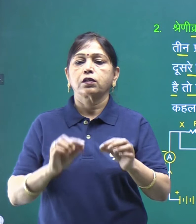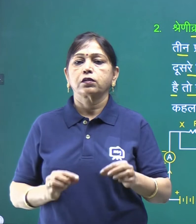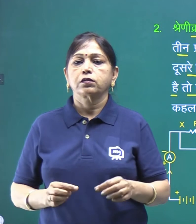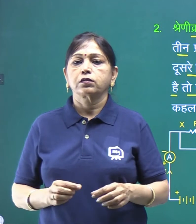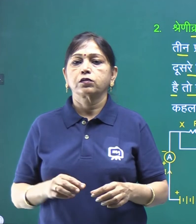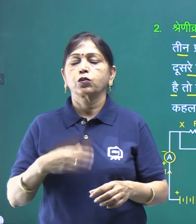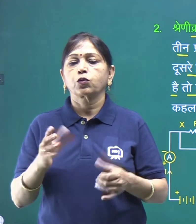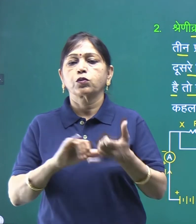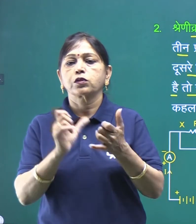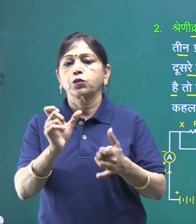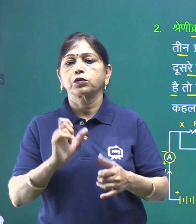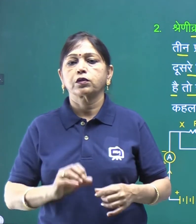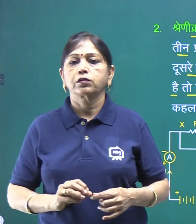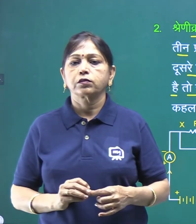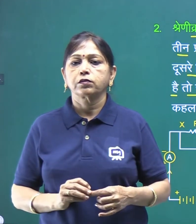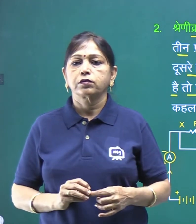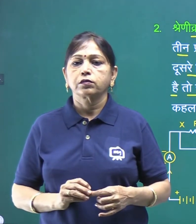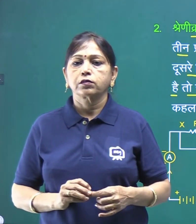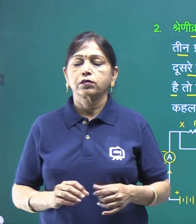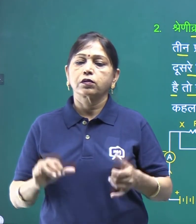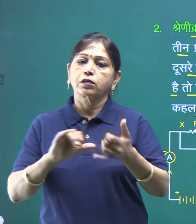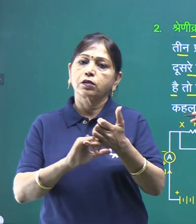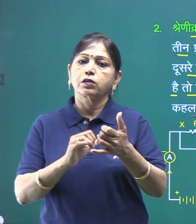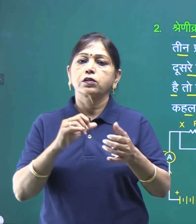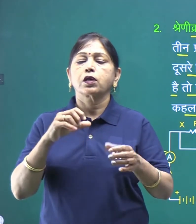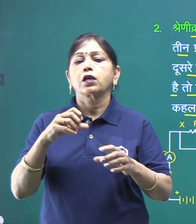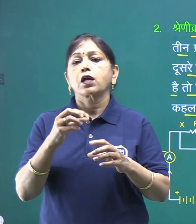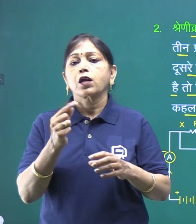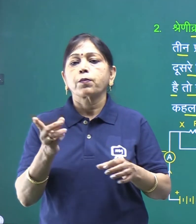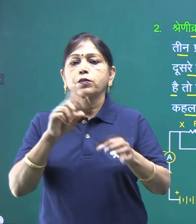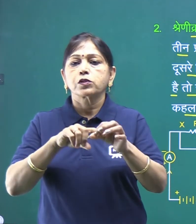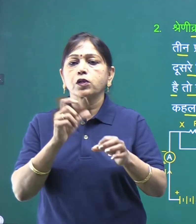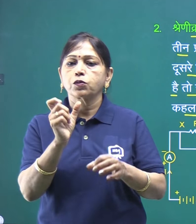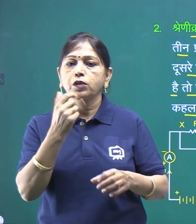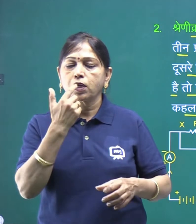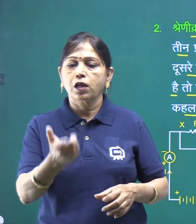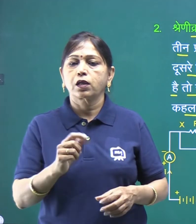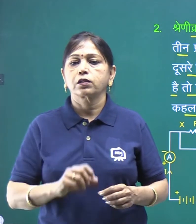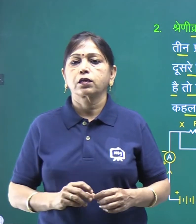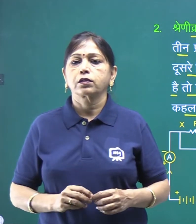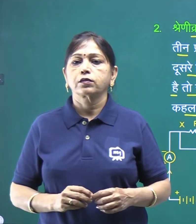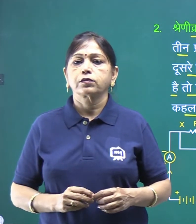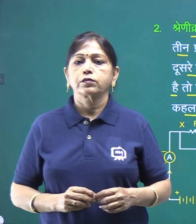तो संयोजन श्रेणी क्रम संयोजन कहलाता है।